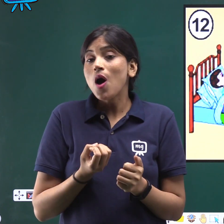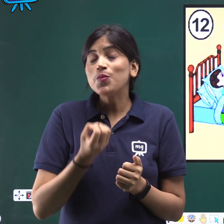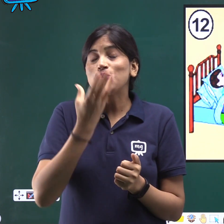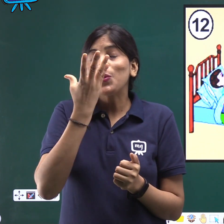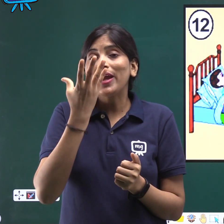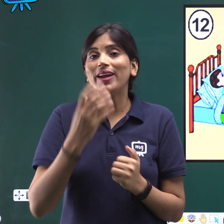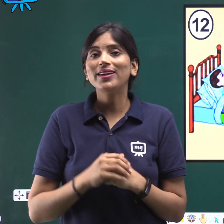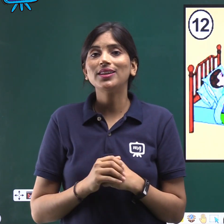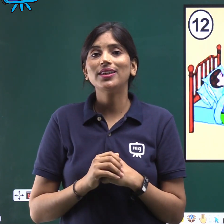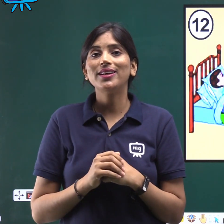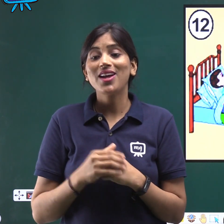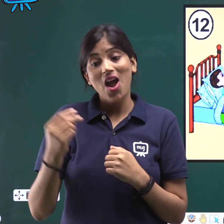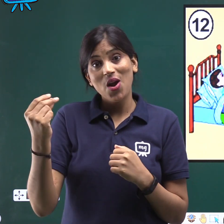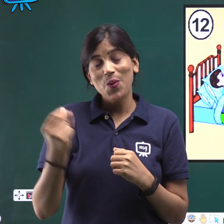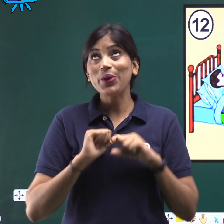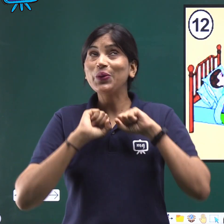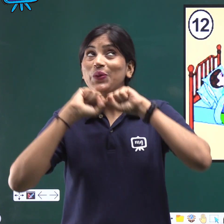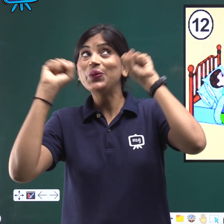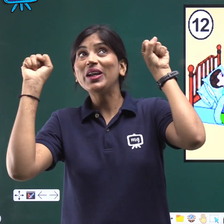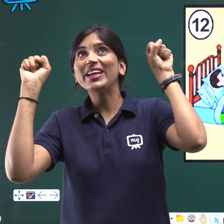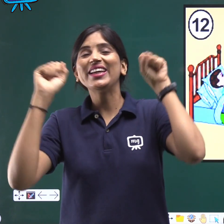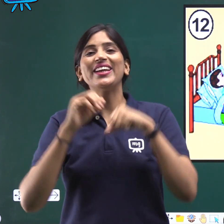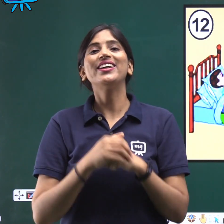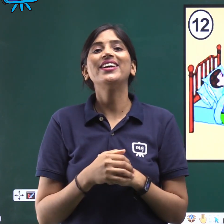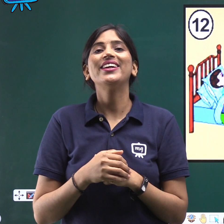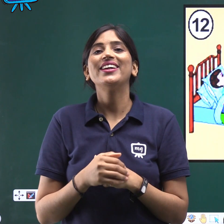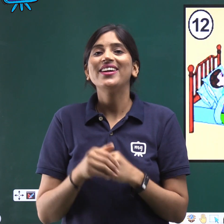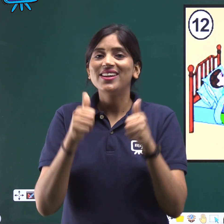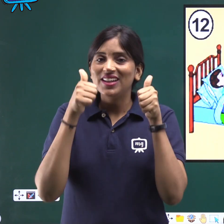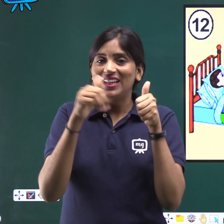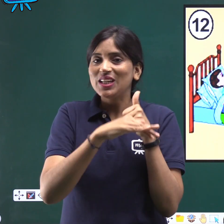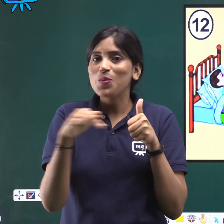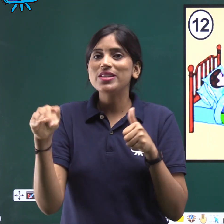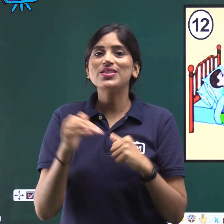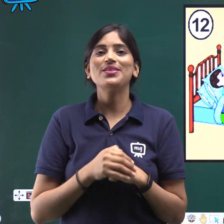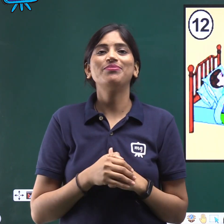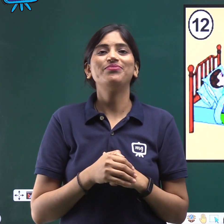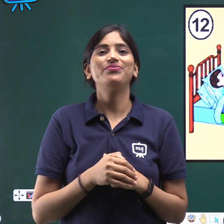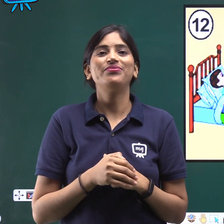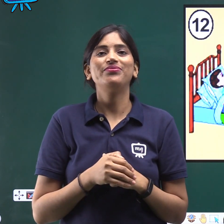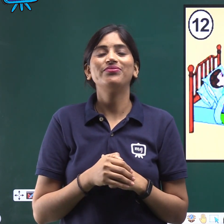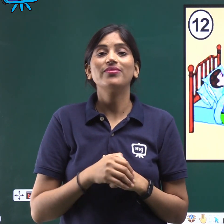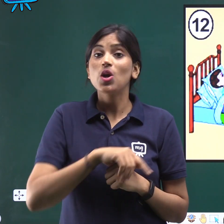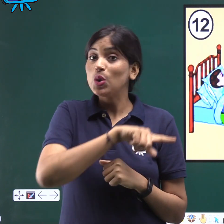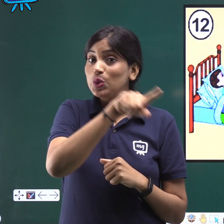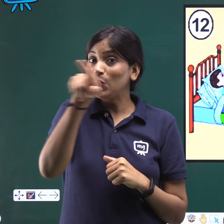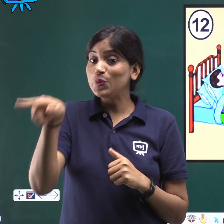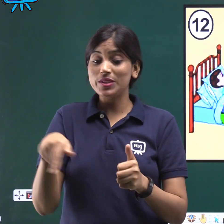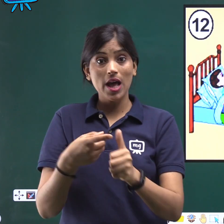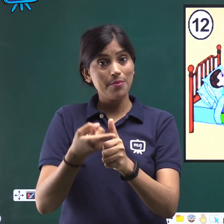सुबह जल्दी उठेंगे। ठीक है बच्चों, आप